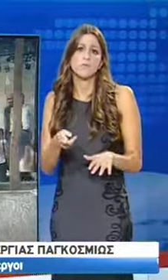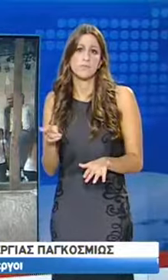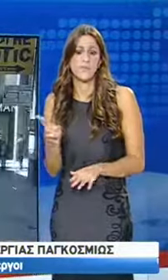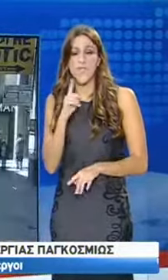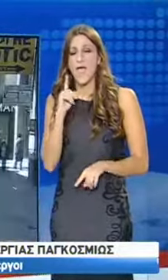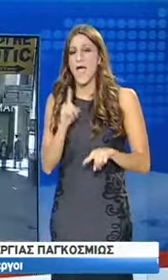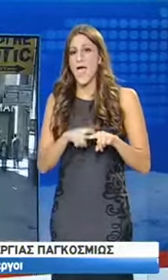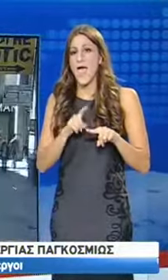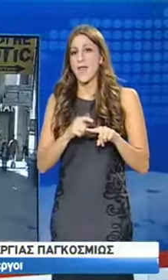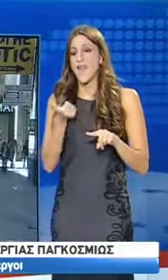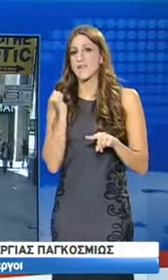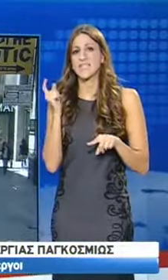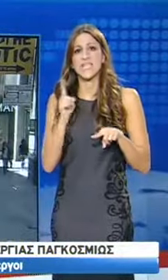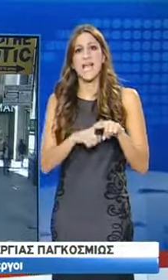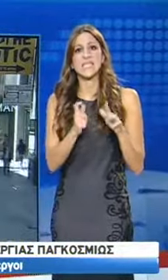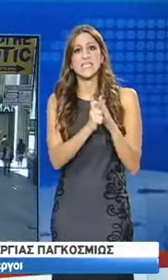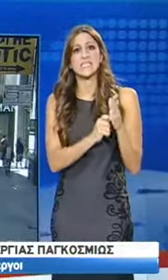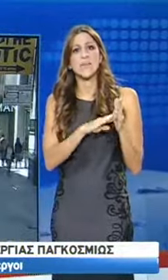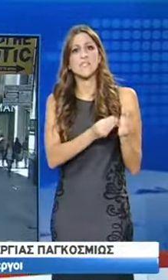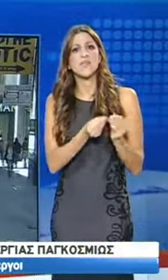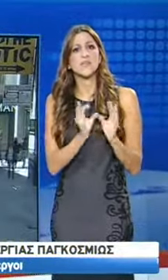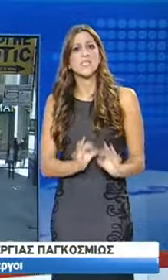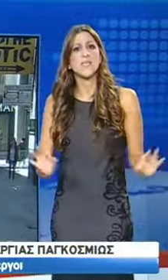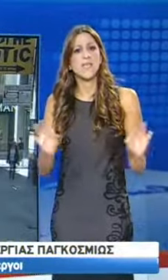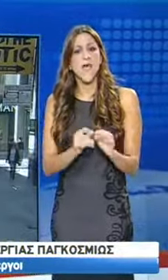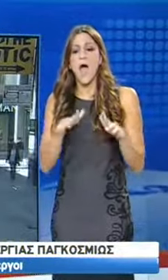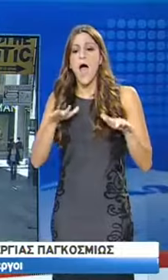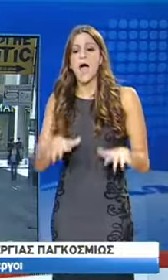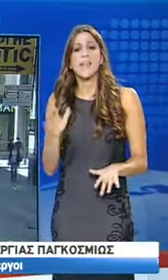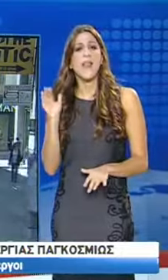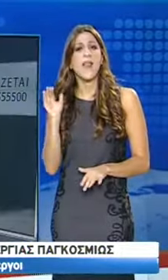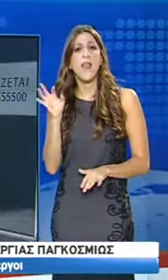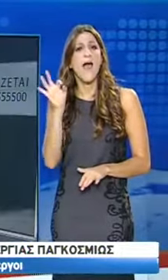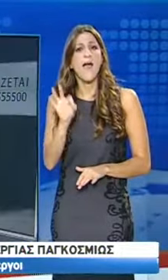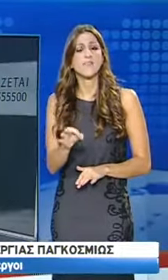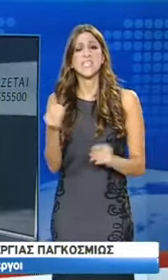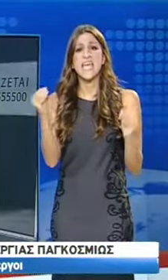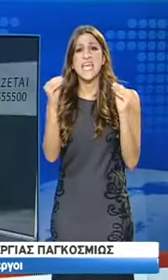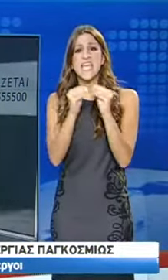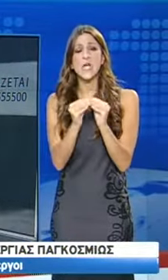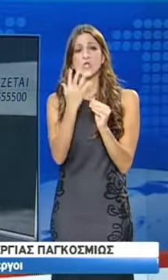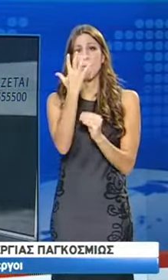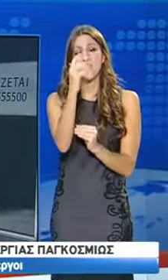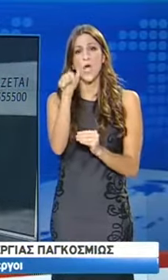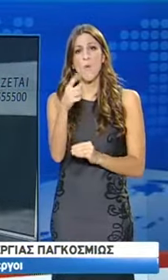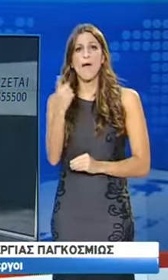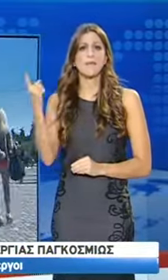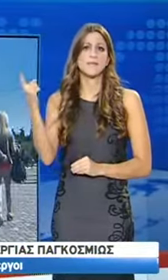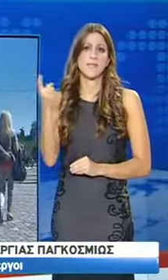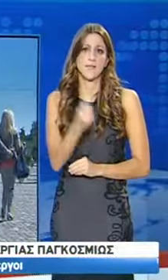με τα στοιχεία που ανακοίνωσε χθες η Ελστάτ, η ανεργία τον Ιούλιο σκαρφάλωσε στο ιστορικό υψηλό του 25,1%, με